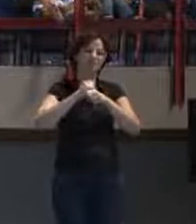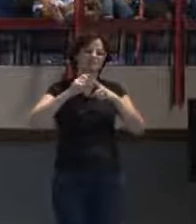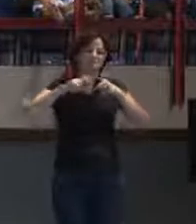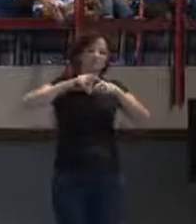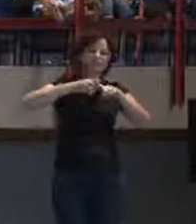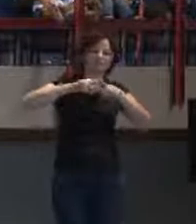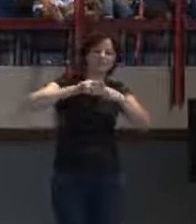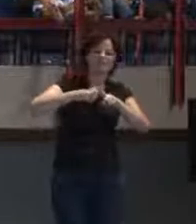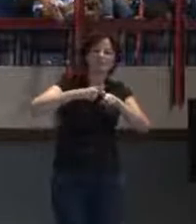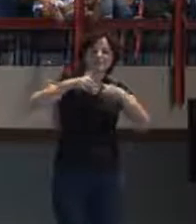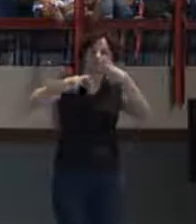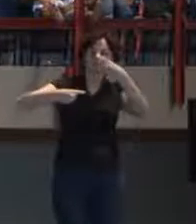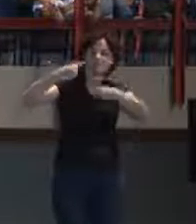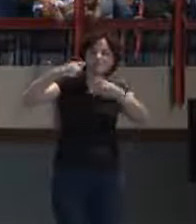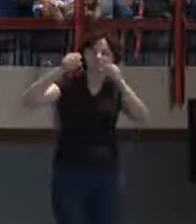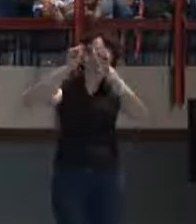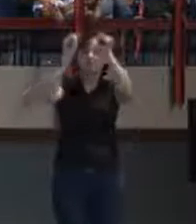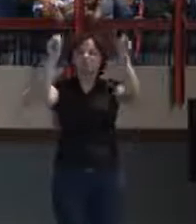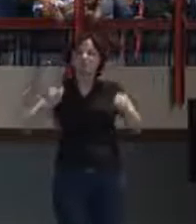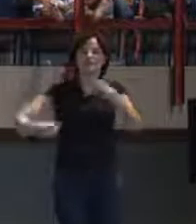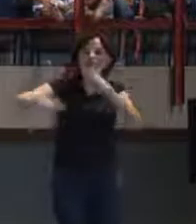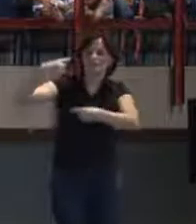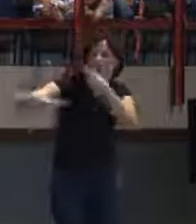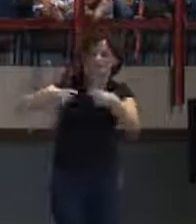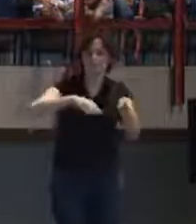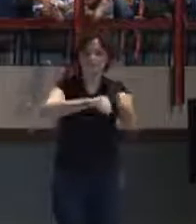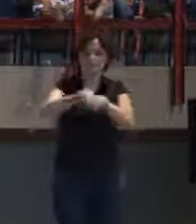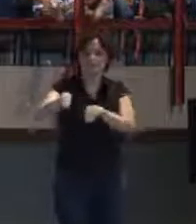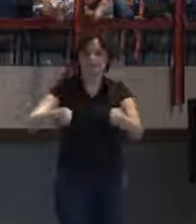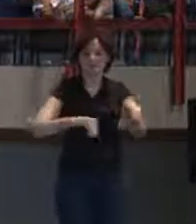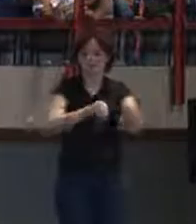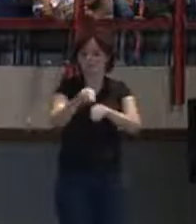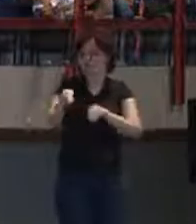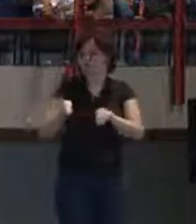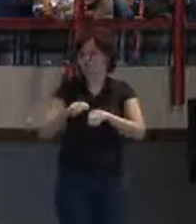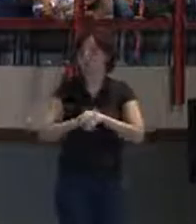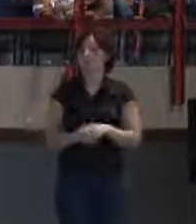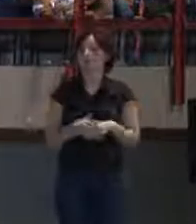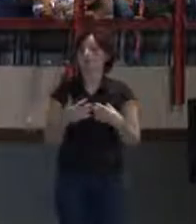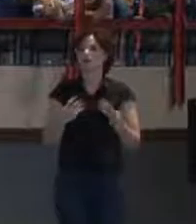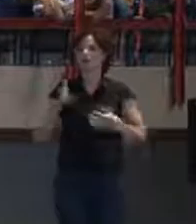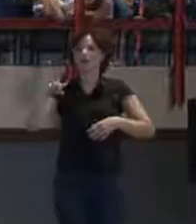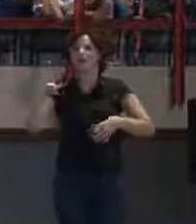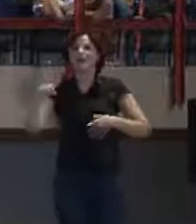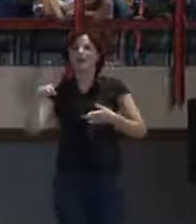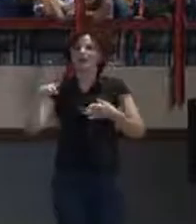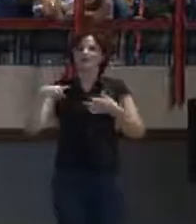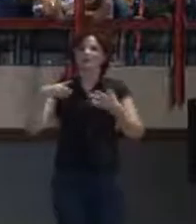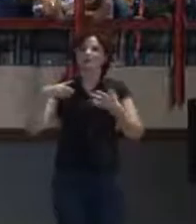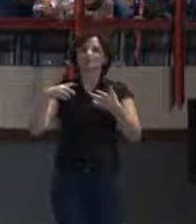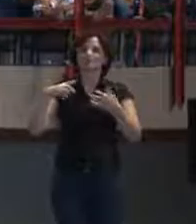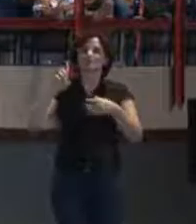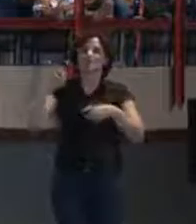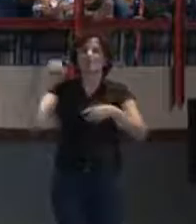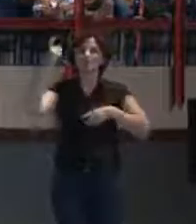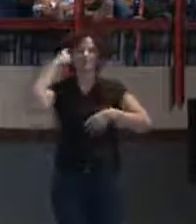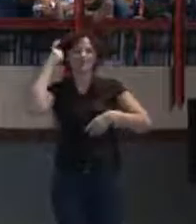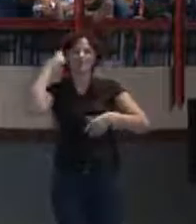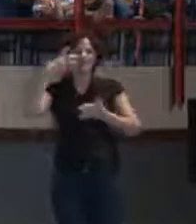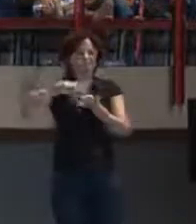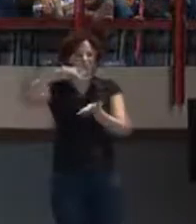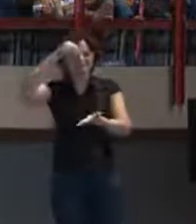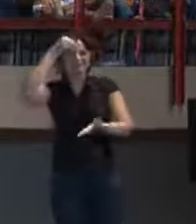Compreendem? Isso é uma herança que está no sangue e hoje não está mais no sangue dos coronéis que antigamente